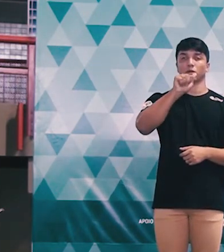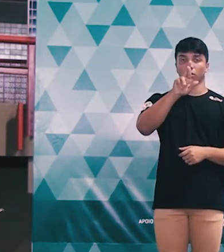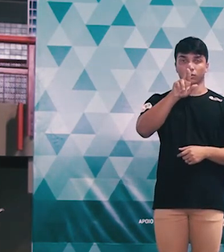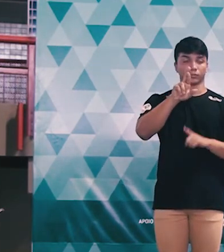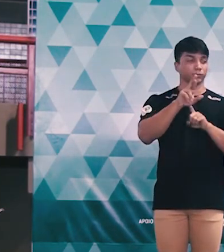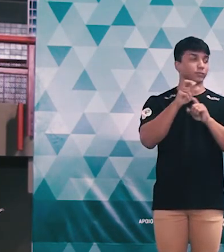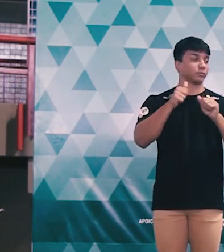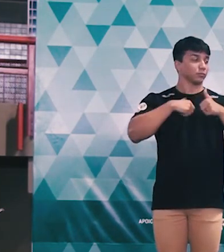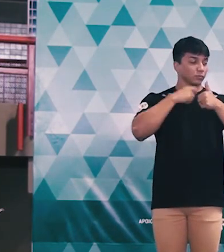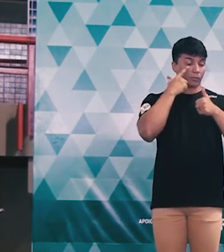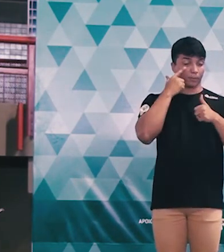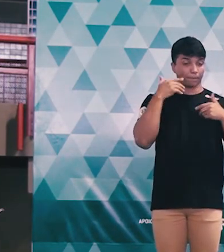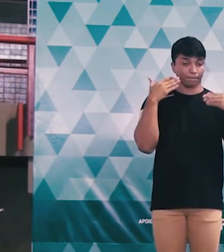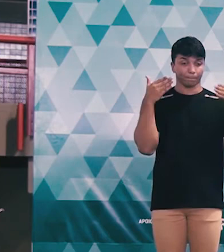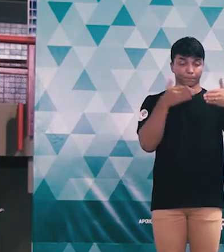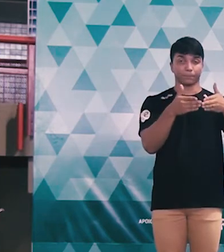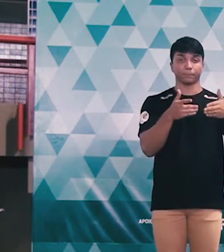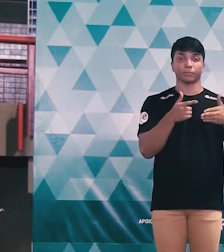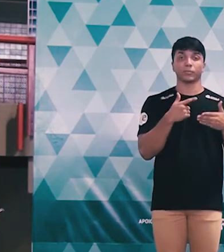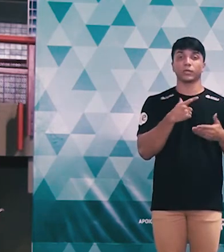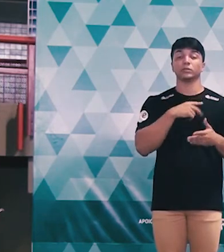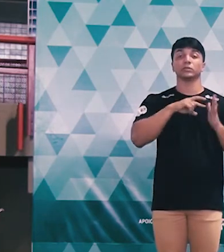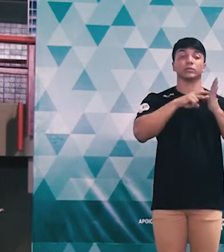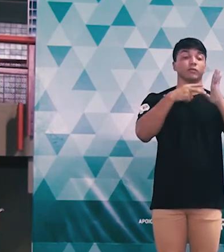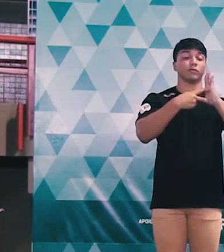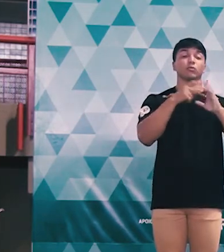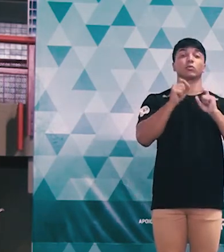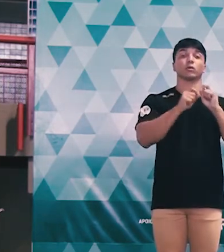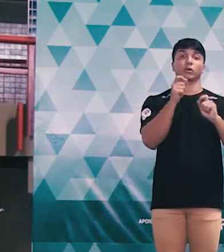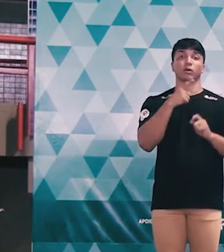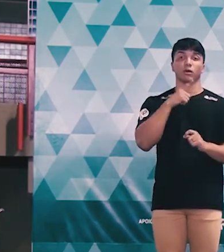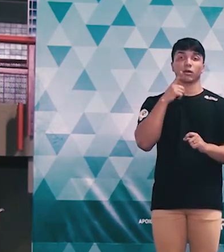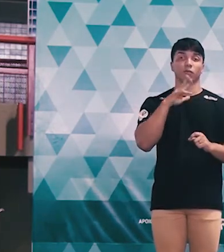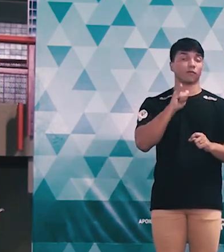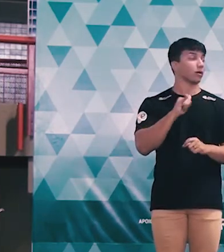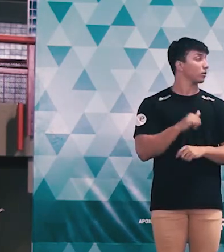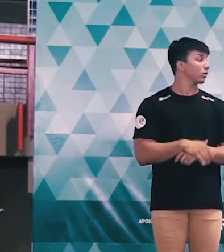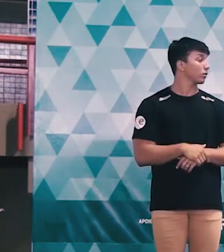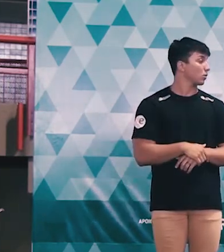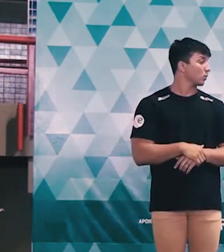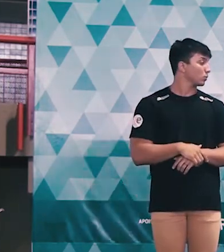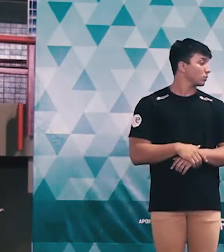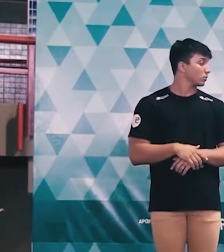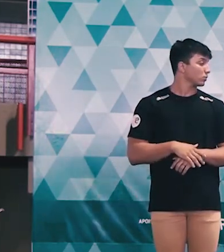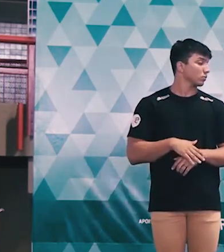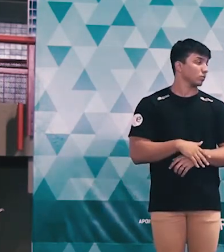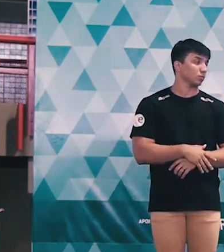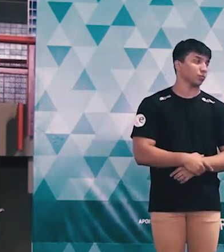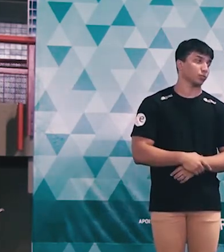se ele é um atleta mais regular, significa dizer que ele vai ser...